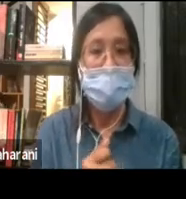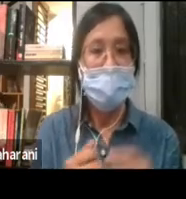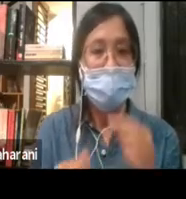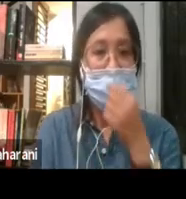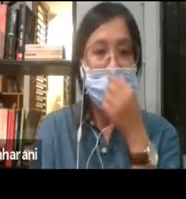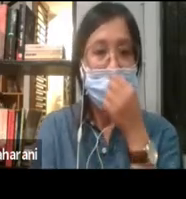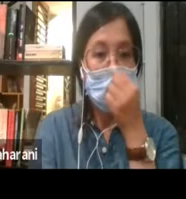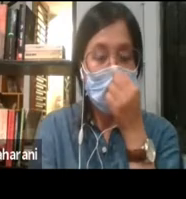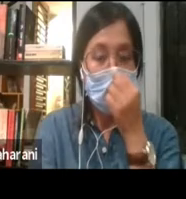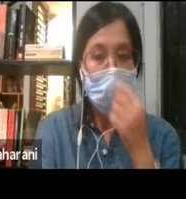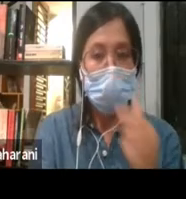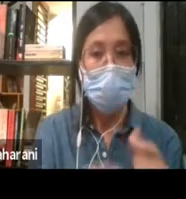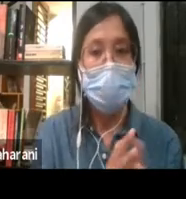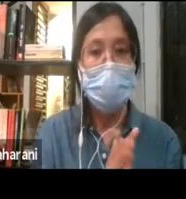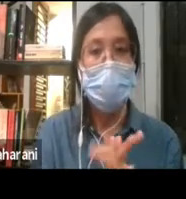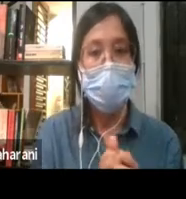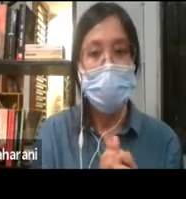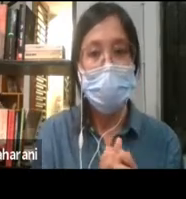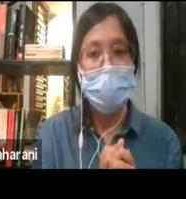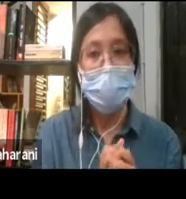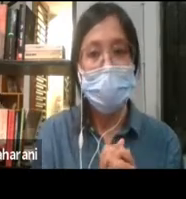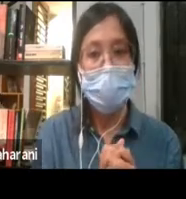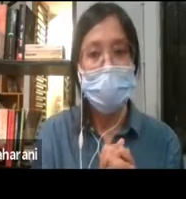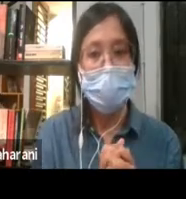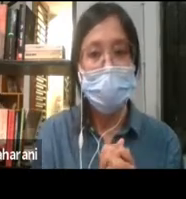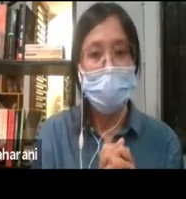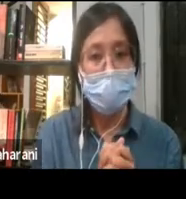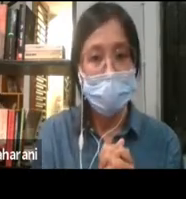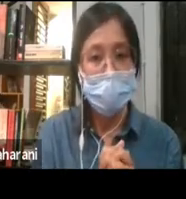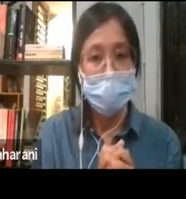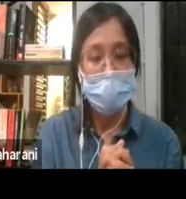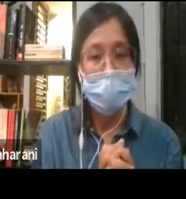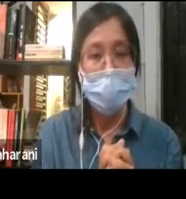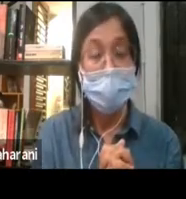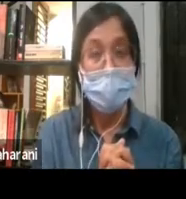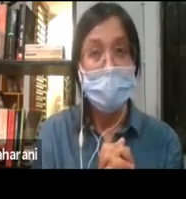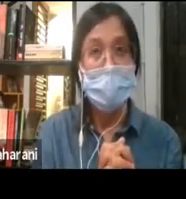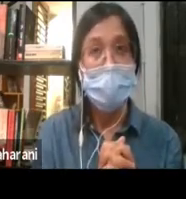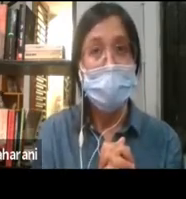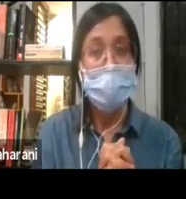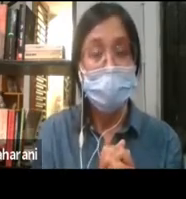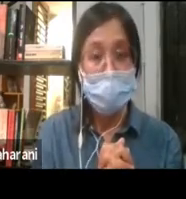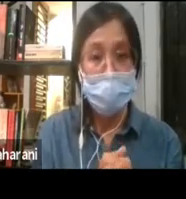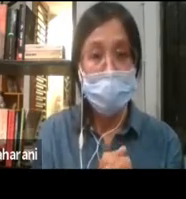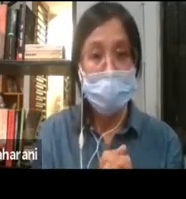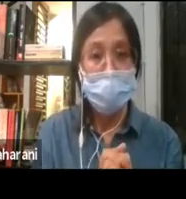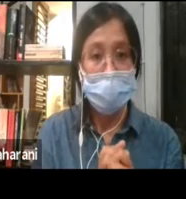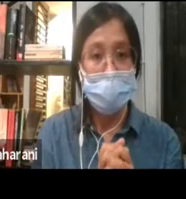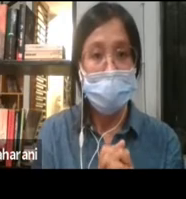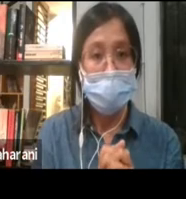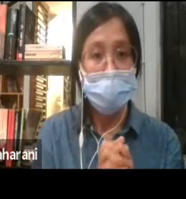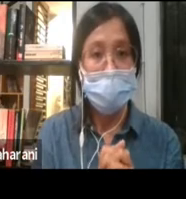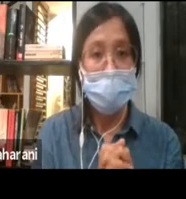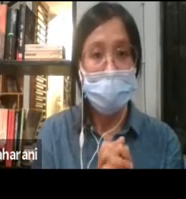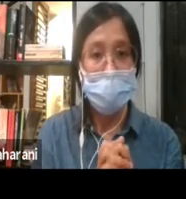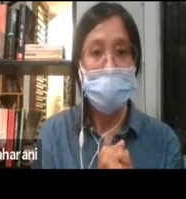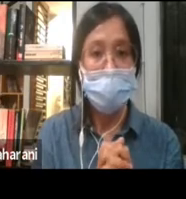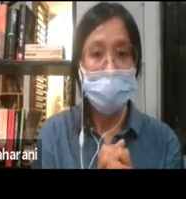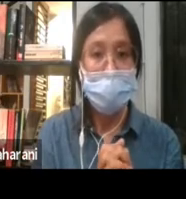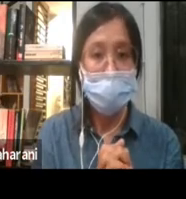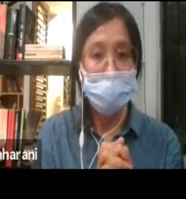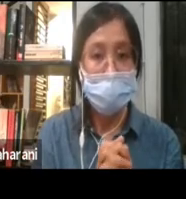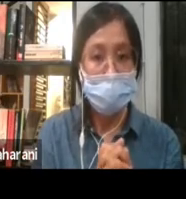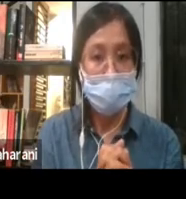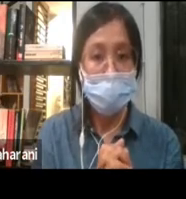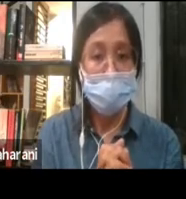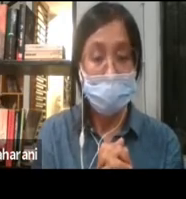Nah, kemudian perhatikan tema yang Anda pilih ya. Jadi kita harus fokus pada tema yang